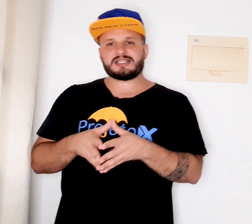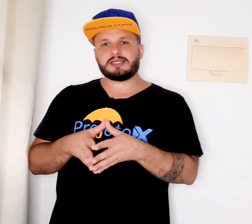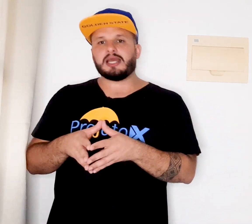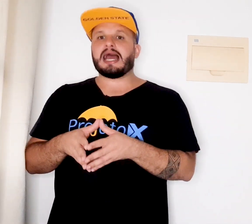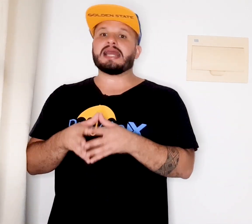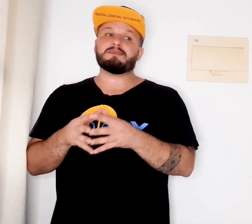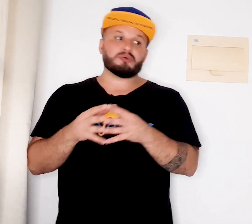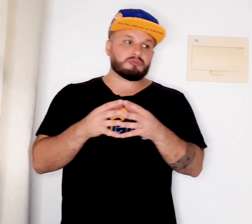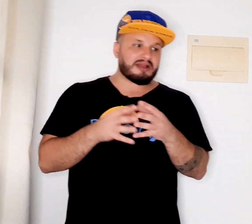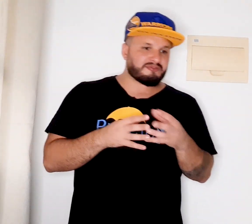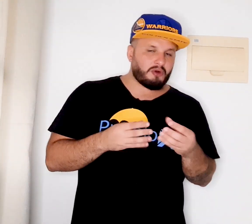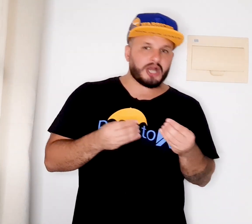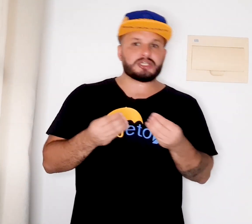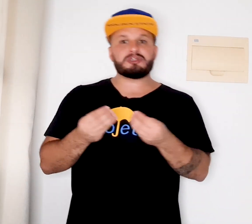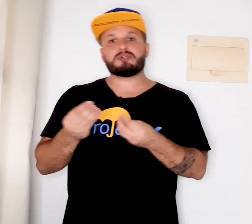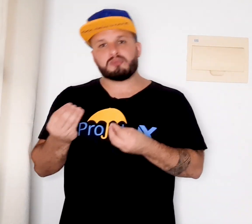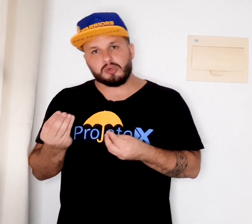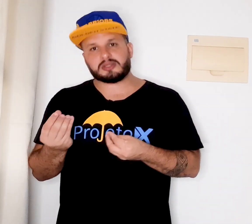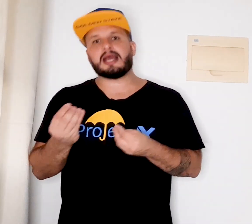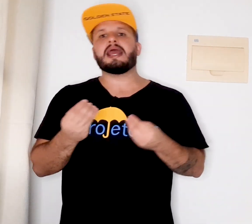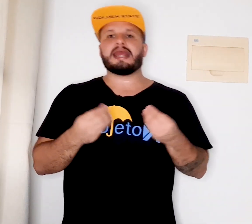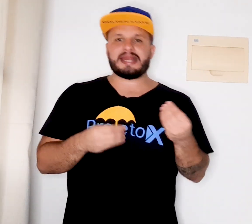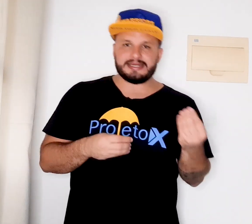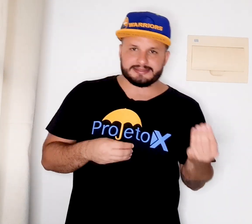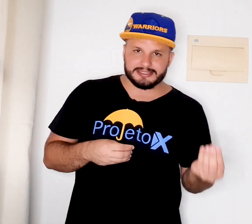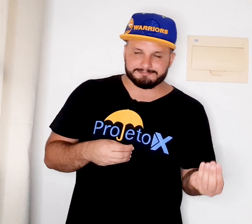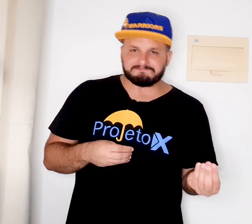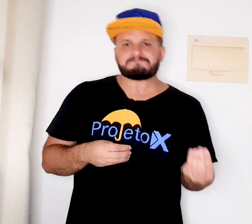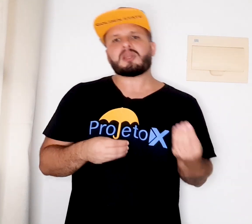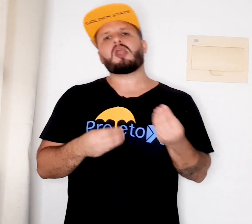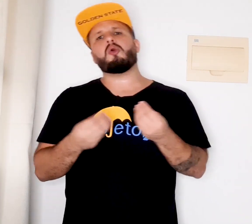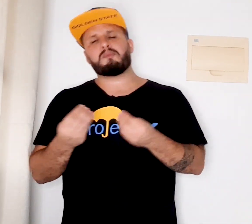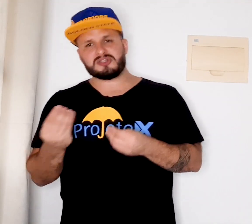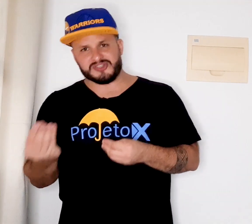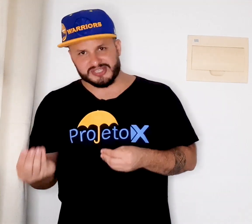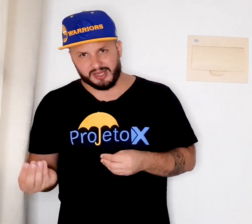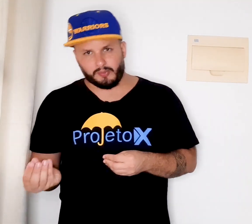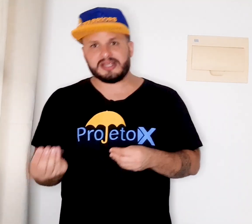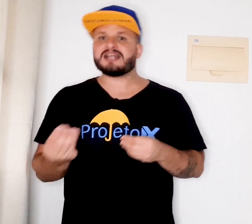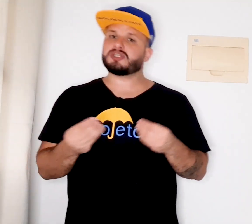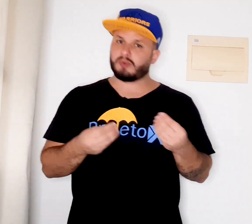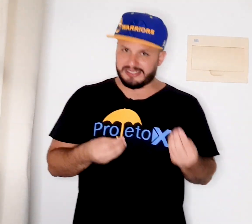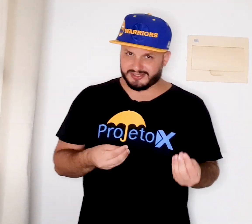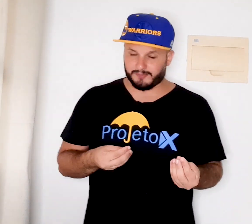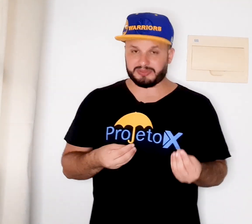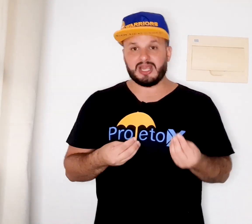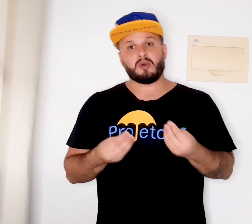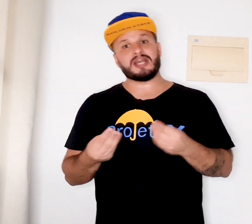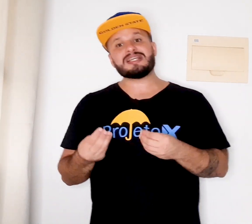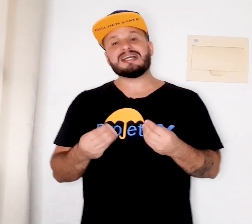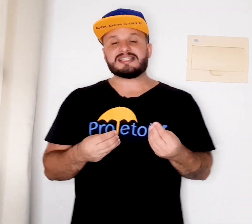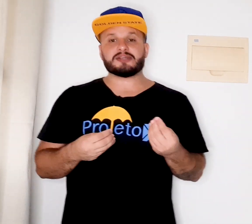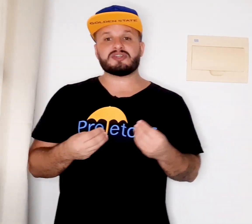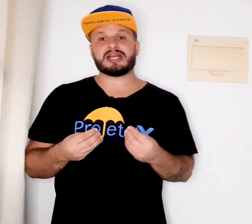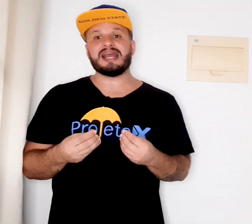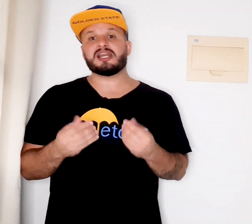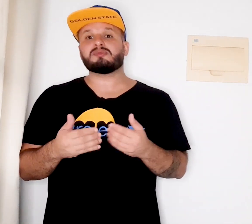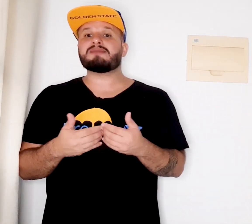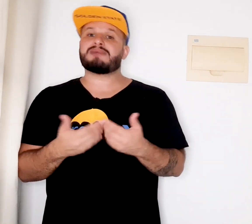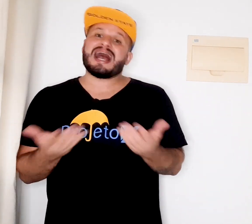passe aí por uma forte disputa entre oposição e a situação. O grande lance é que o Vizcarra ele não tem